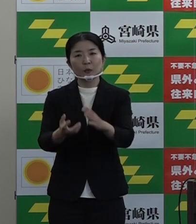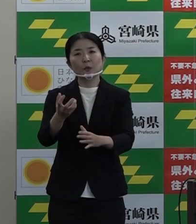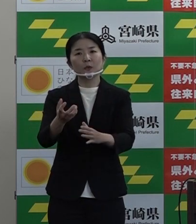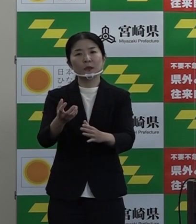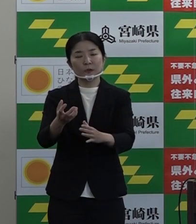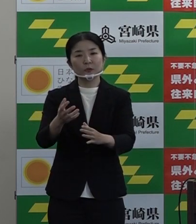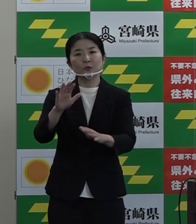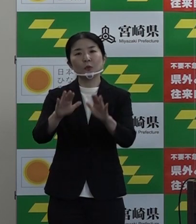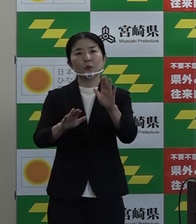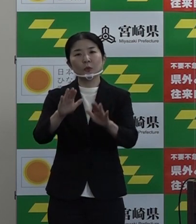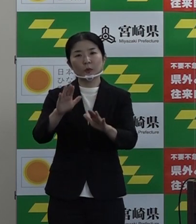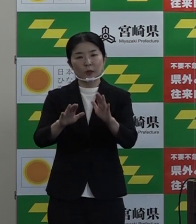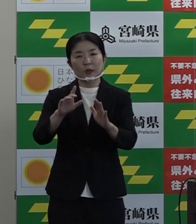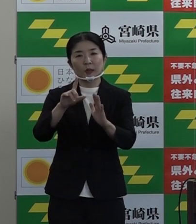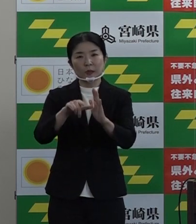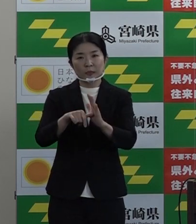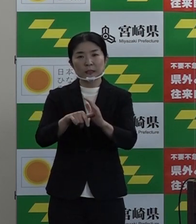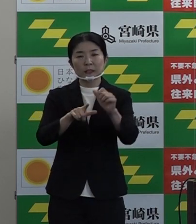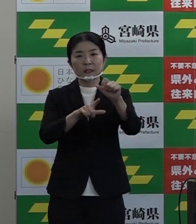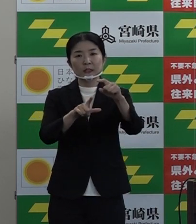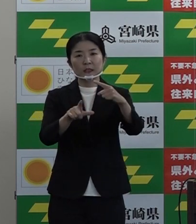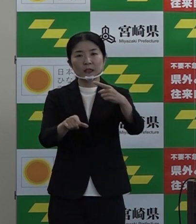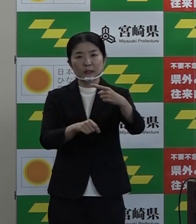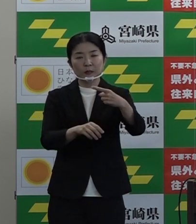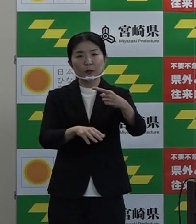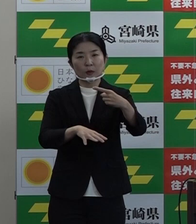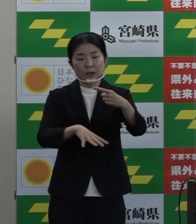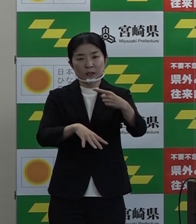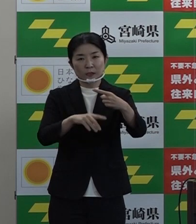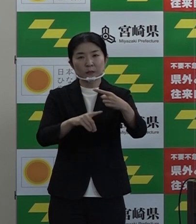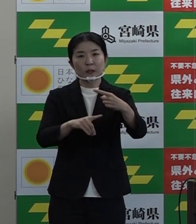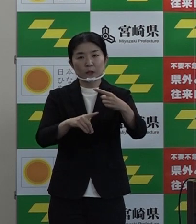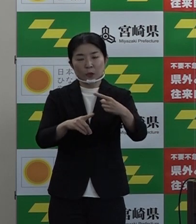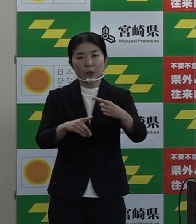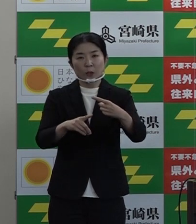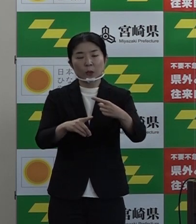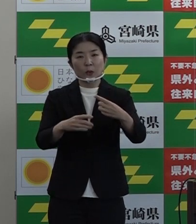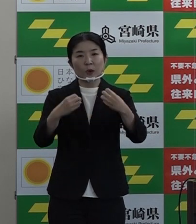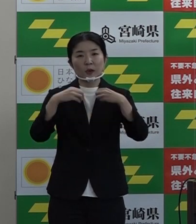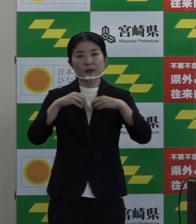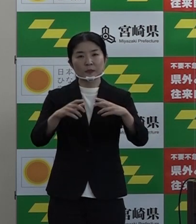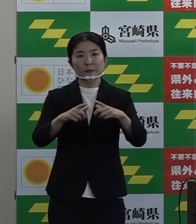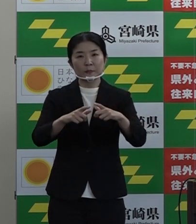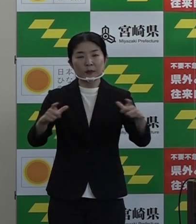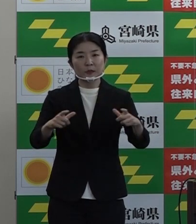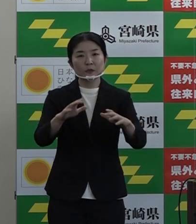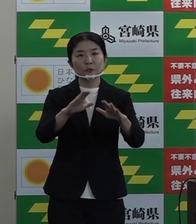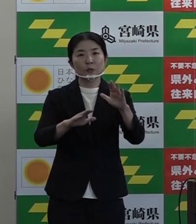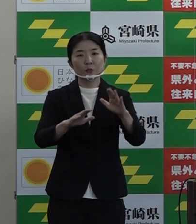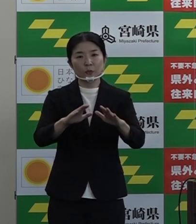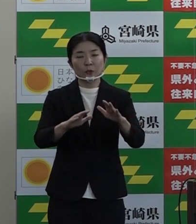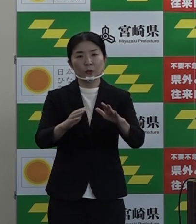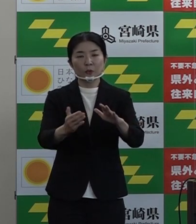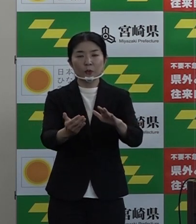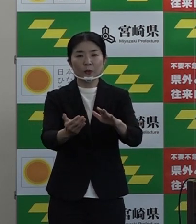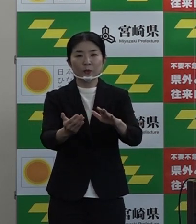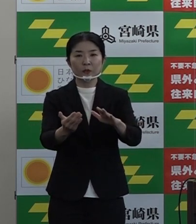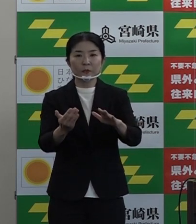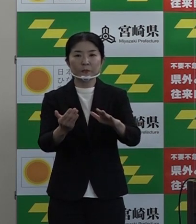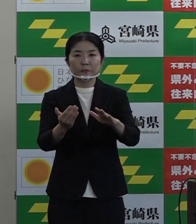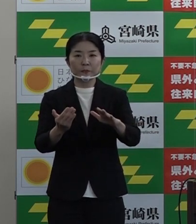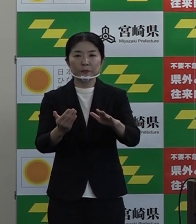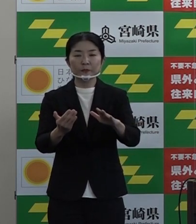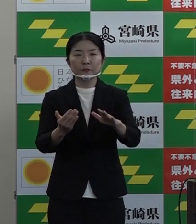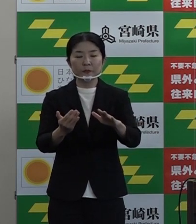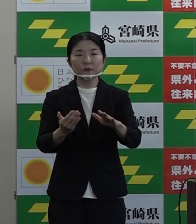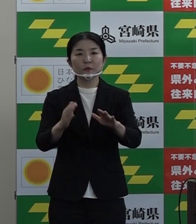ですね、1月の初めに見られたような感染爆発のまさに一歩二歩手前ではないかという